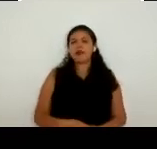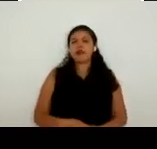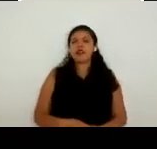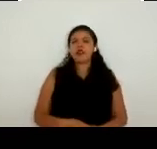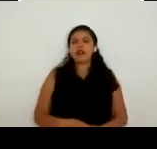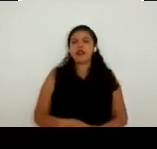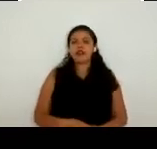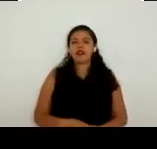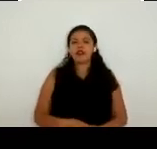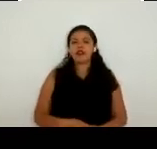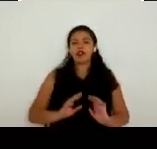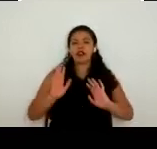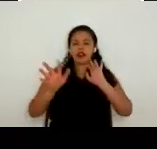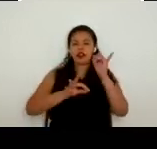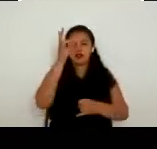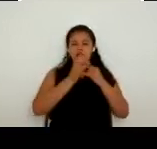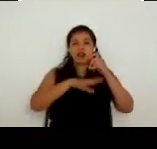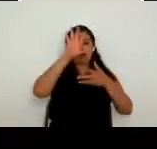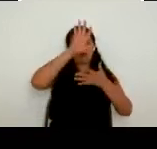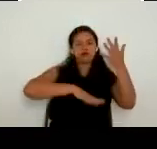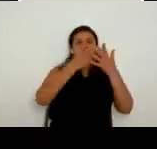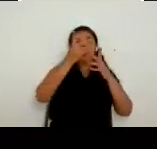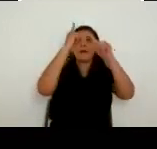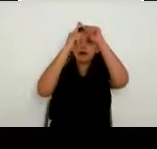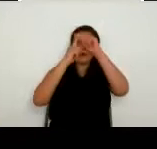tabla de puntuación obtenida en la evaluación socioeconómica